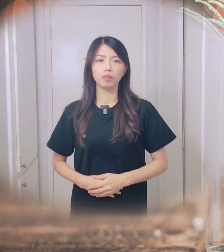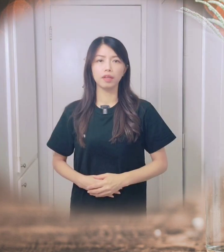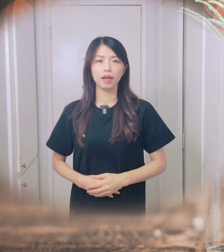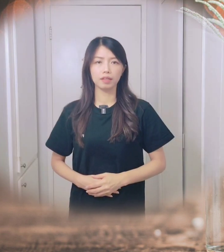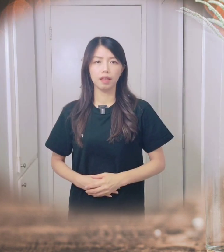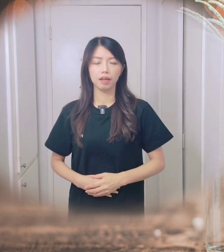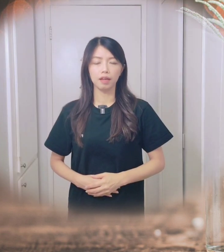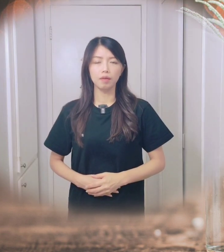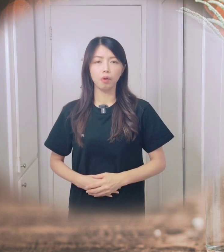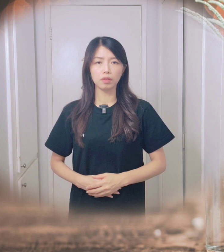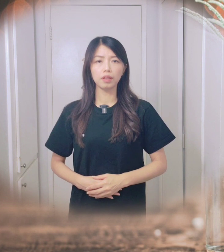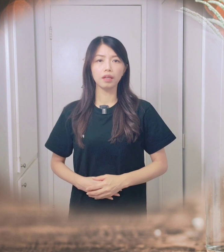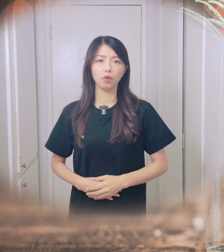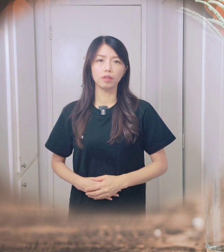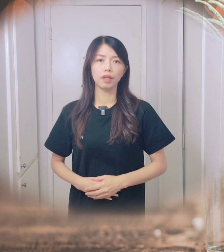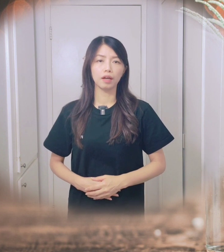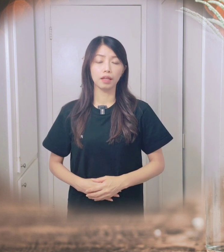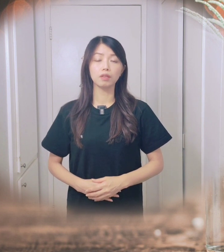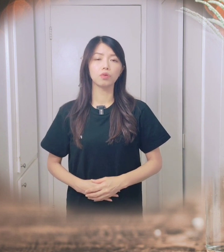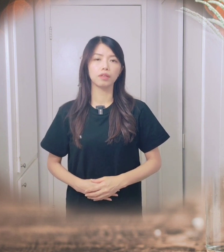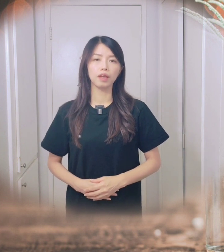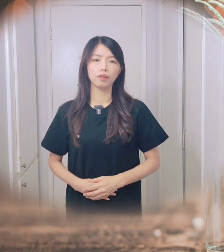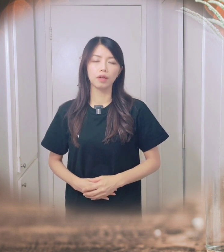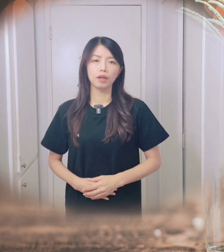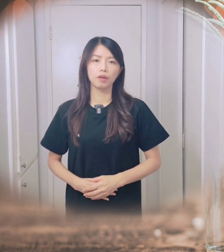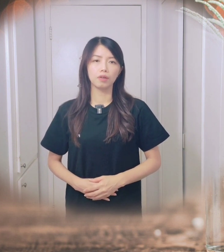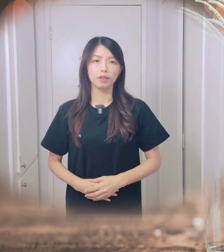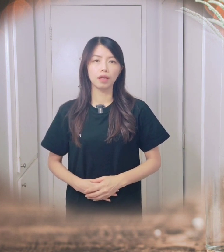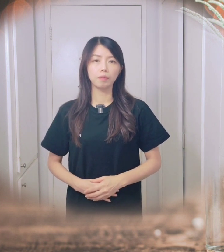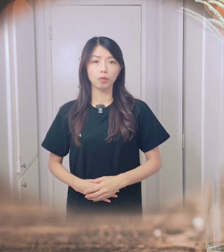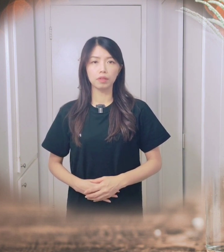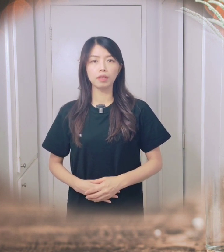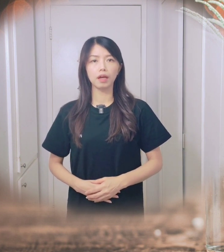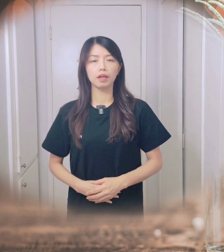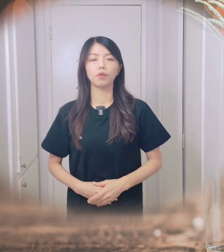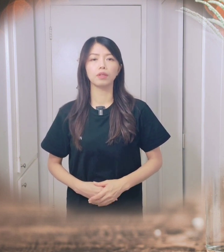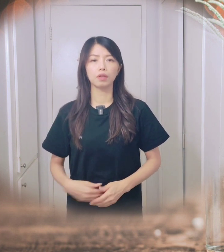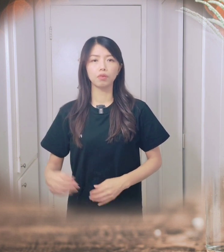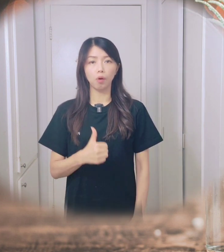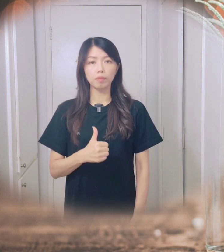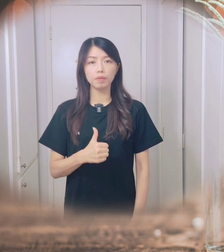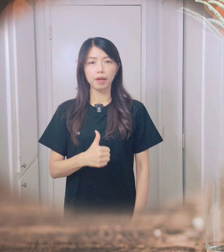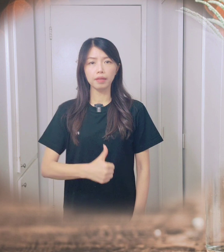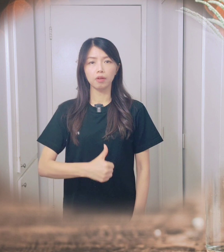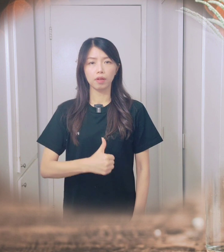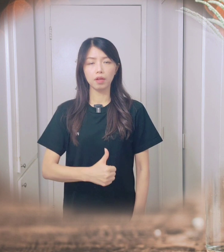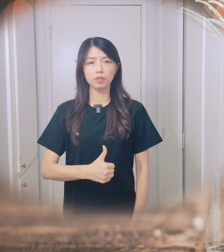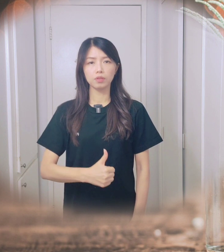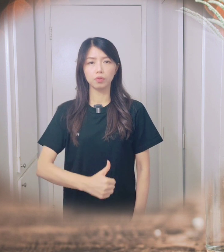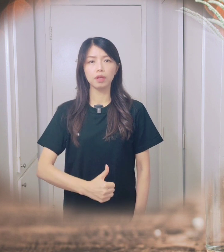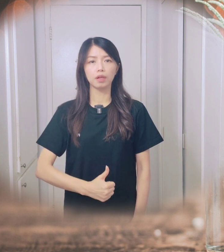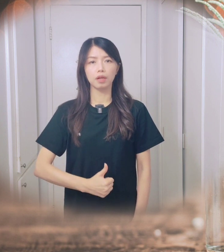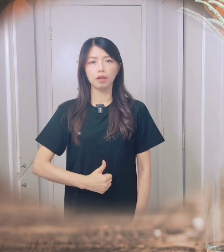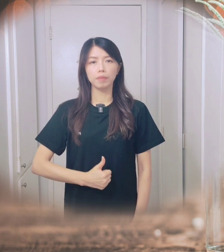버티고 견디게 하시네. 버티다, 견디다 같은 수어인데요. 일단 버티다라고 하는 수어는 엄지만 이렇게